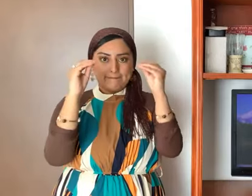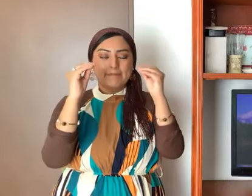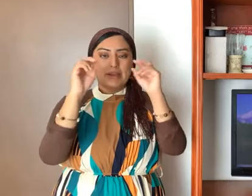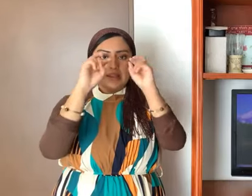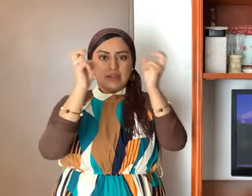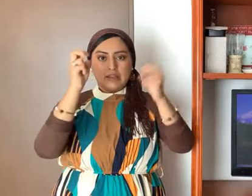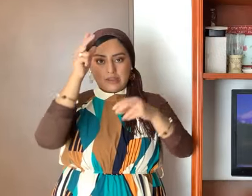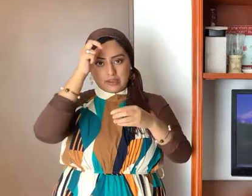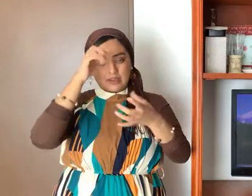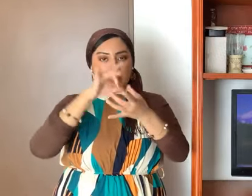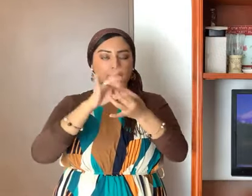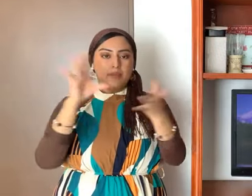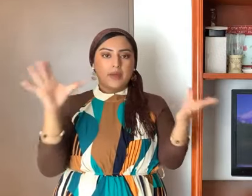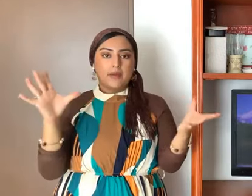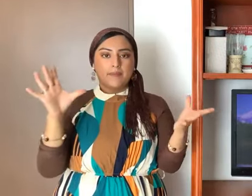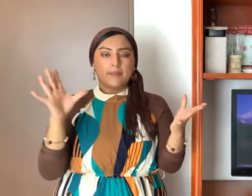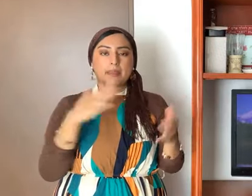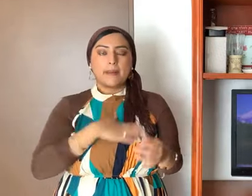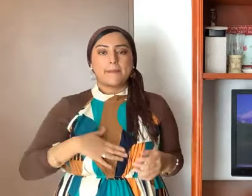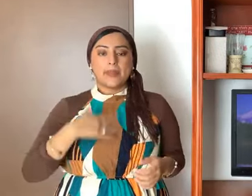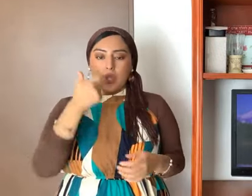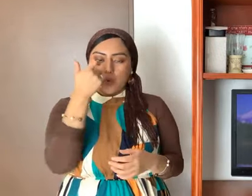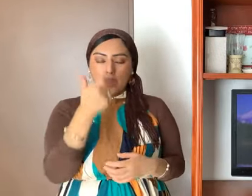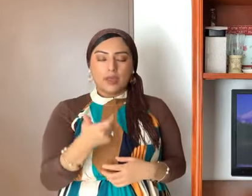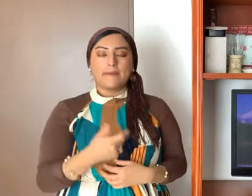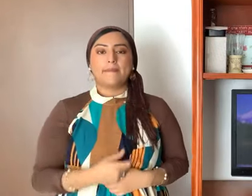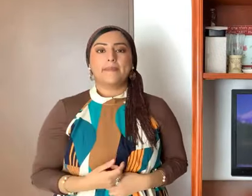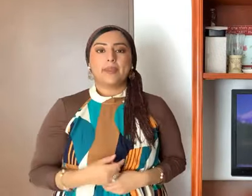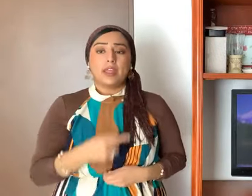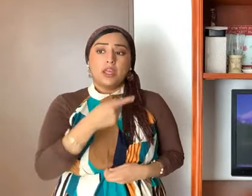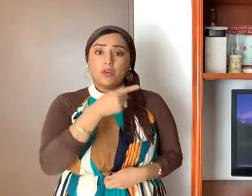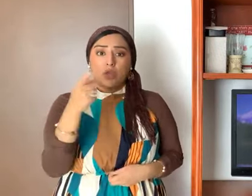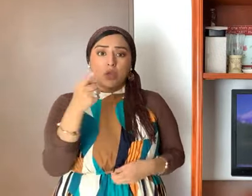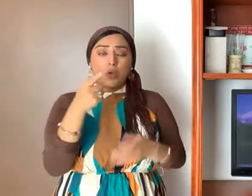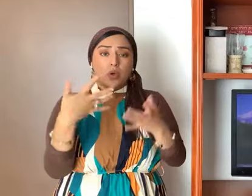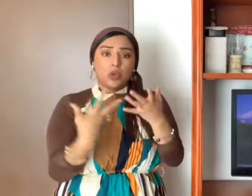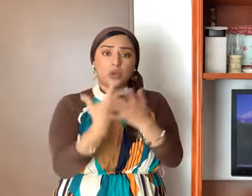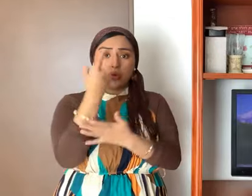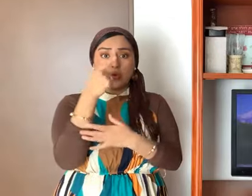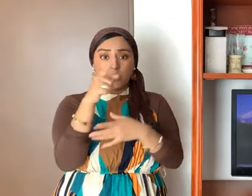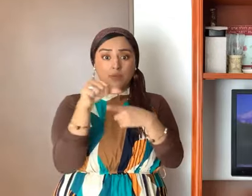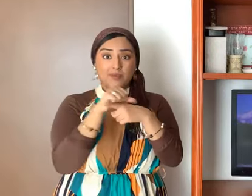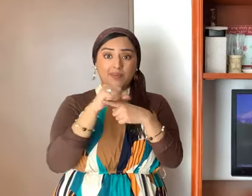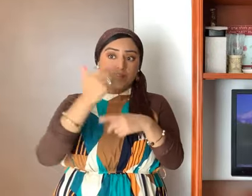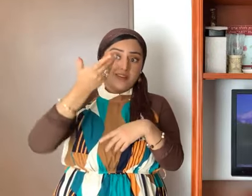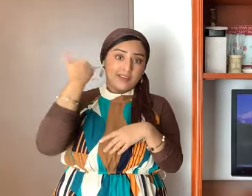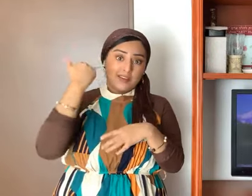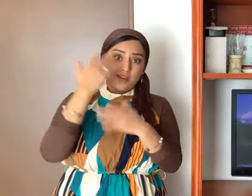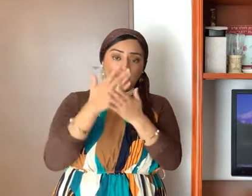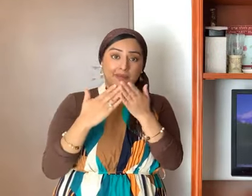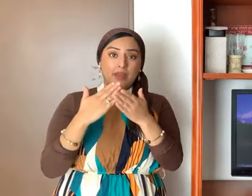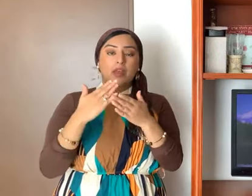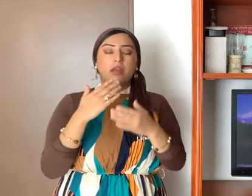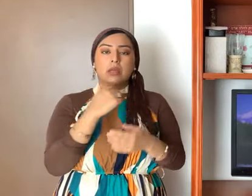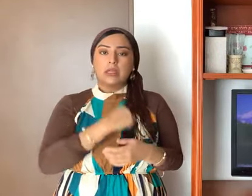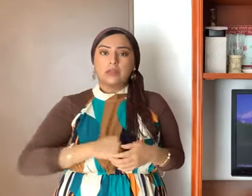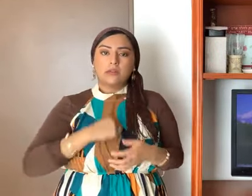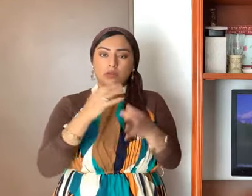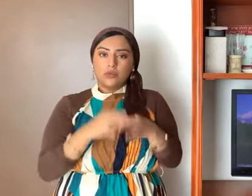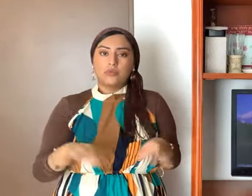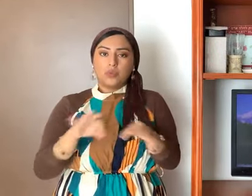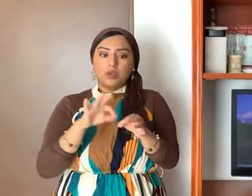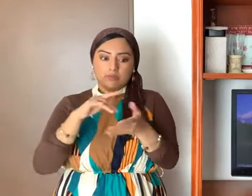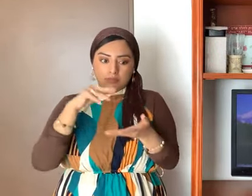temas de liberación demoníaca. Repásenlo, revísenlo. Si usted es nuevo y usted practicó algo de esto, haga arrepentimiento